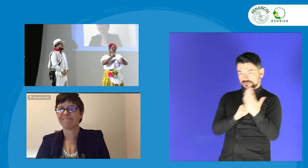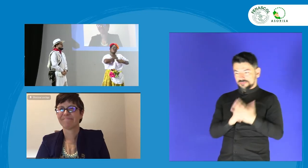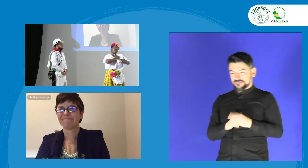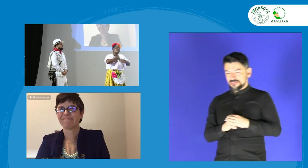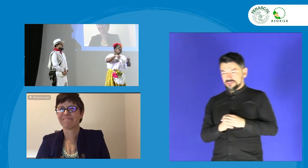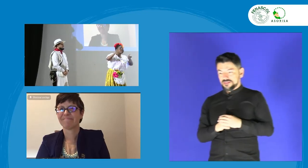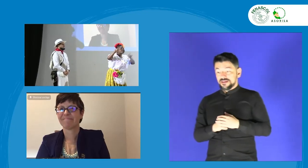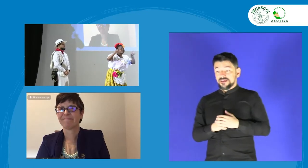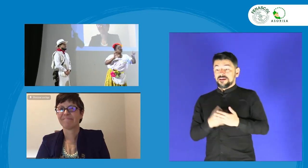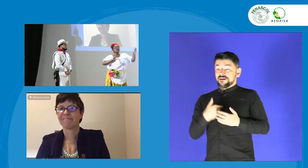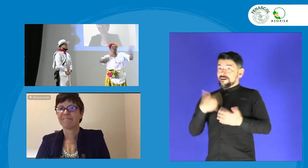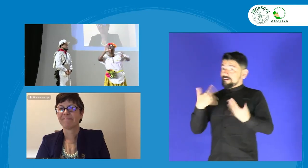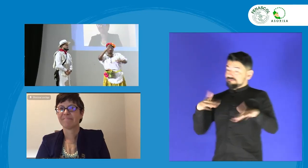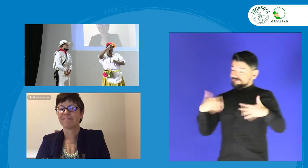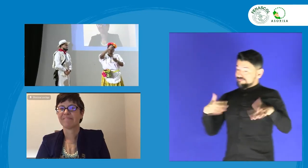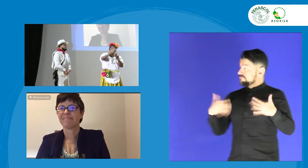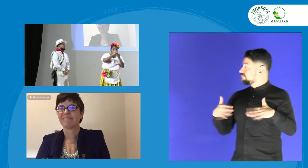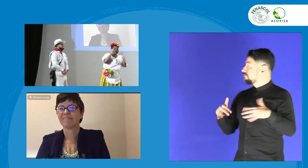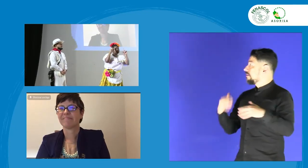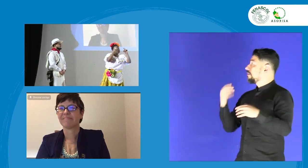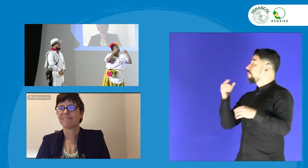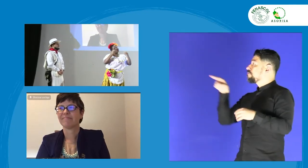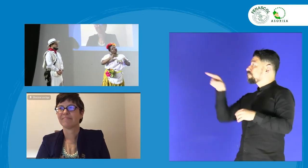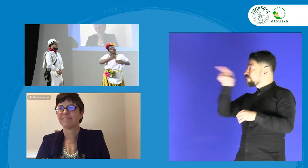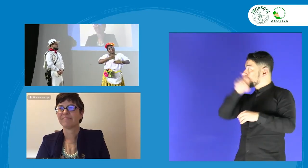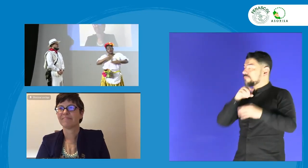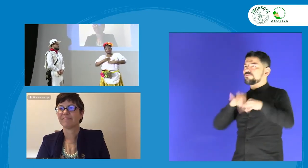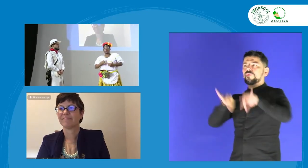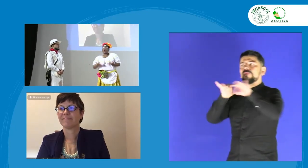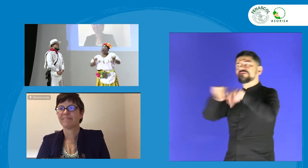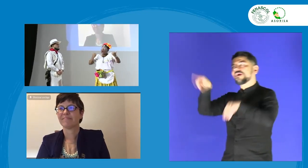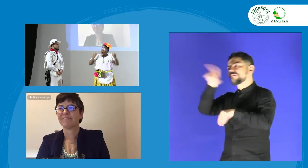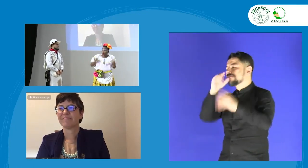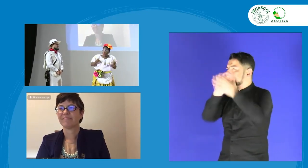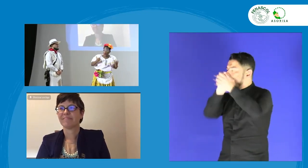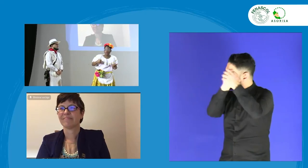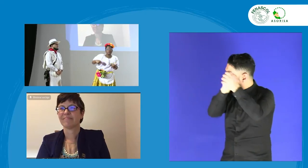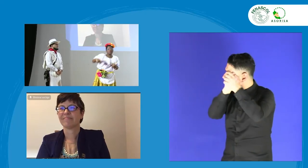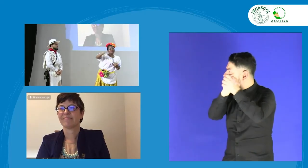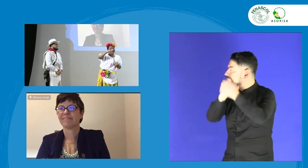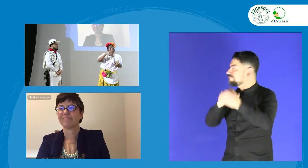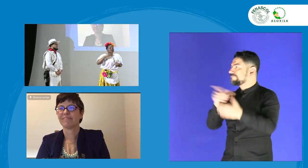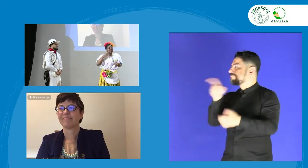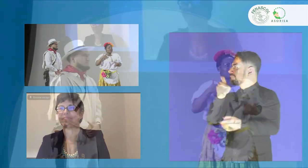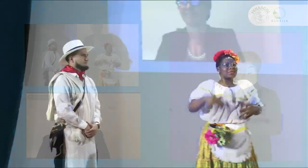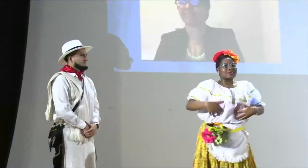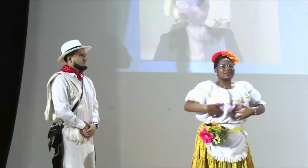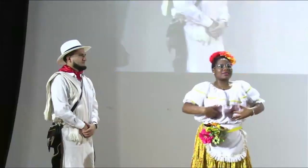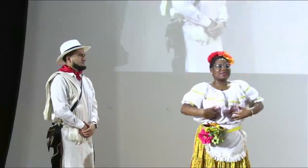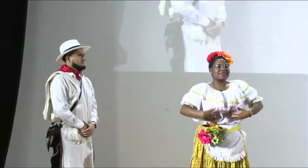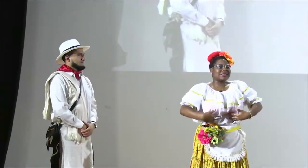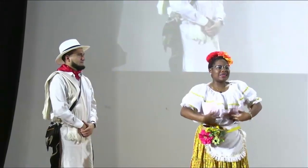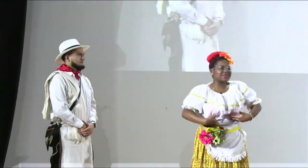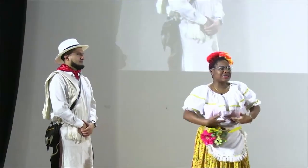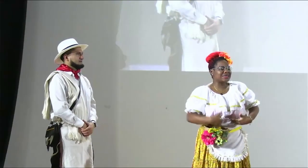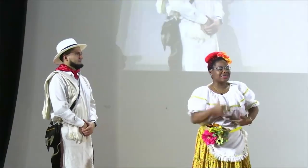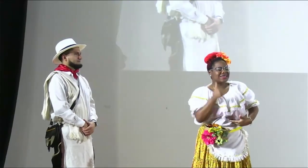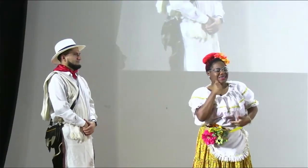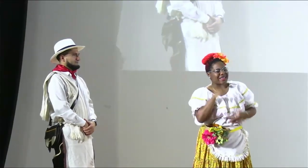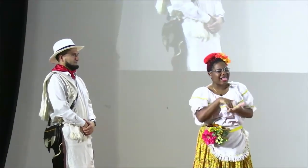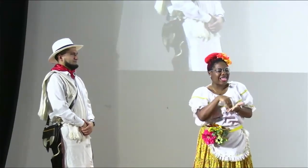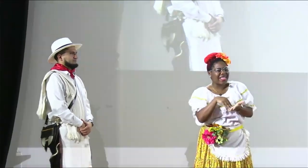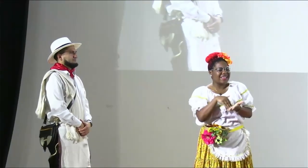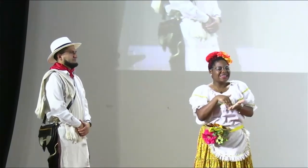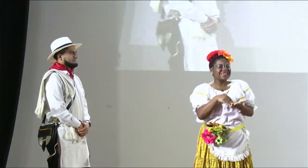programa. Muchas gracias, estamos muy contentos con sus opiniones y reflexiones. Nos alegra mucho, sabemos que estamos un